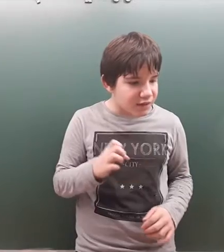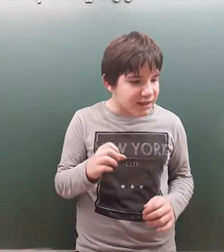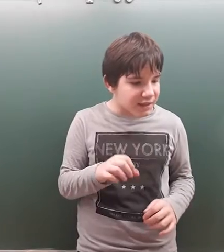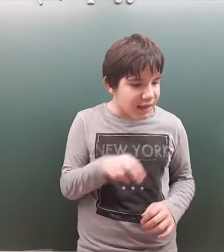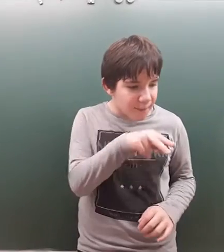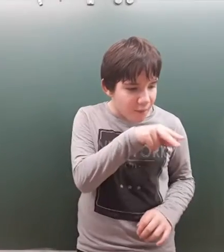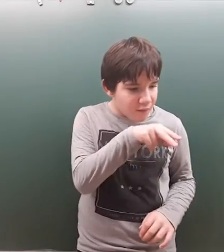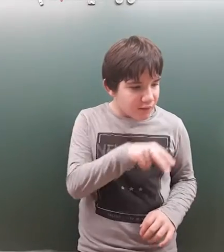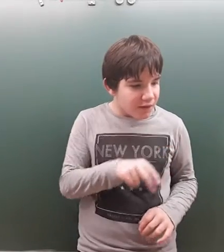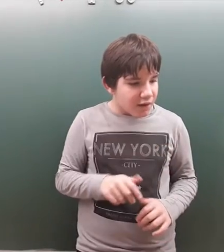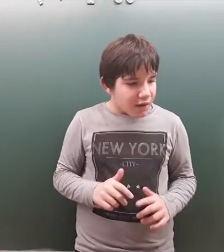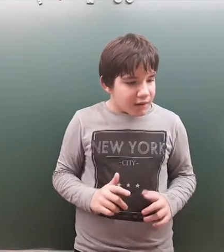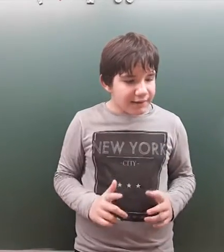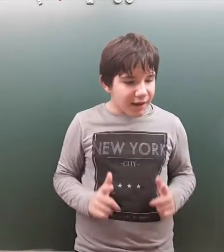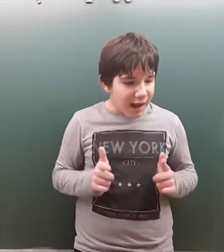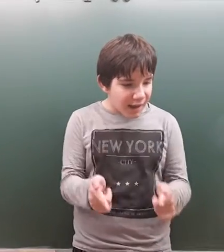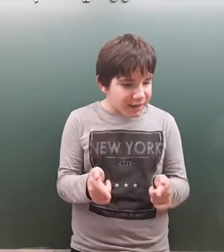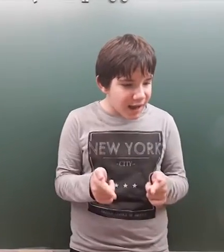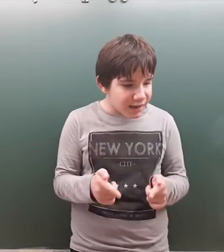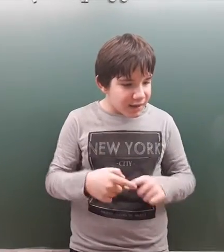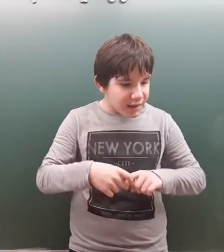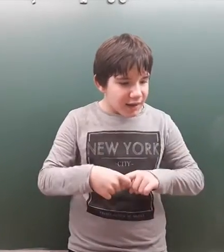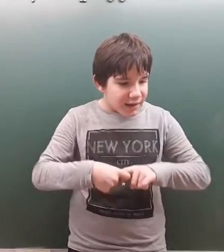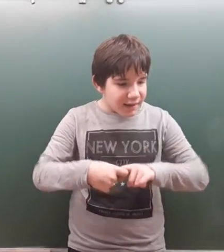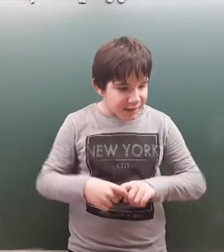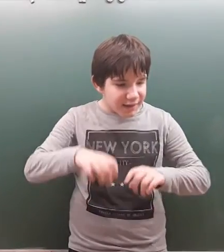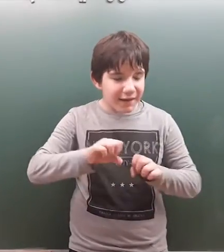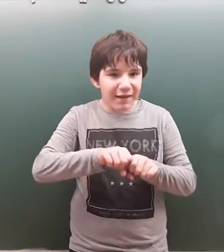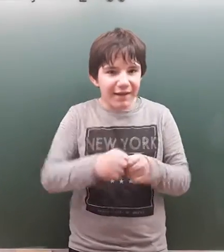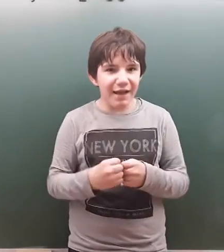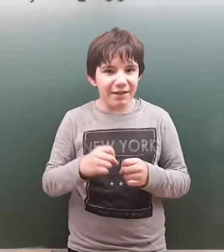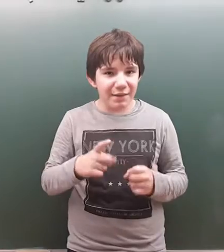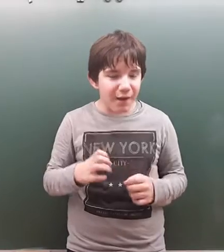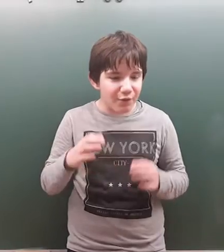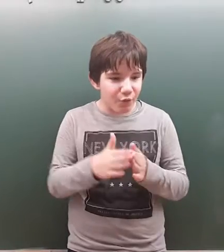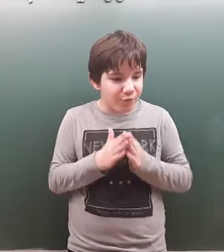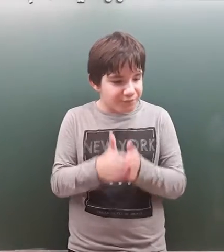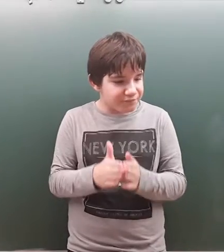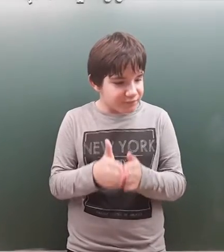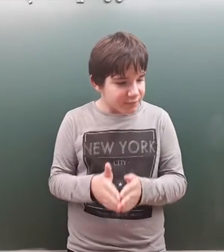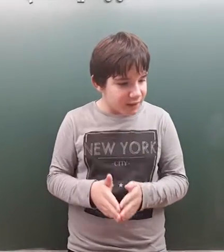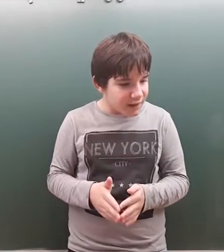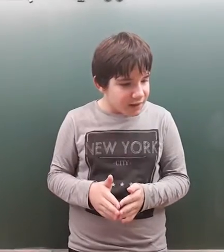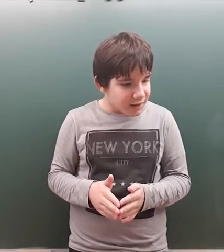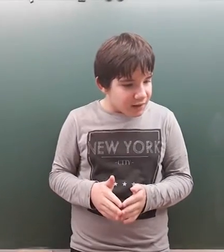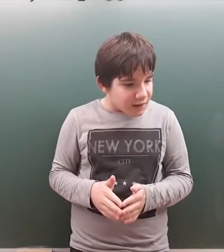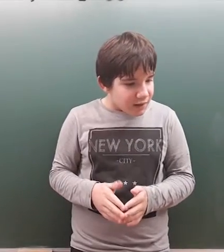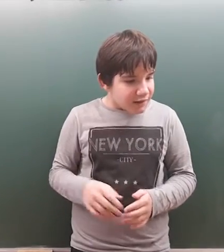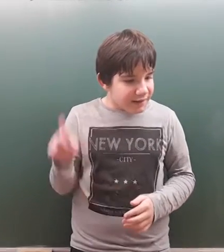serpents. L'Ivra attaque et casse les bateaux. Les